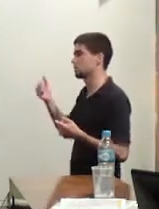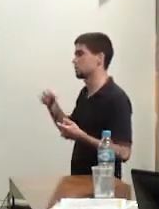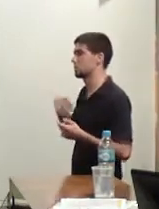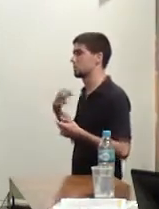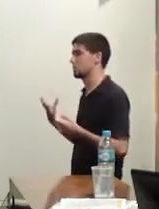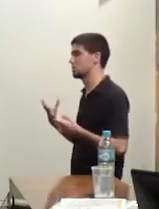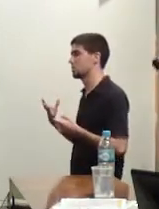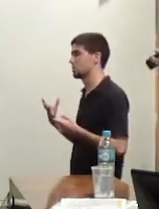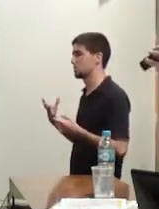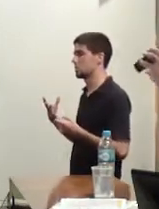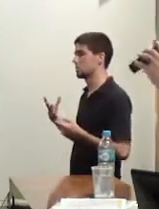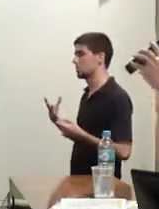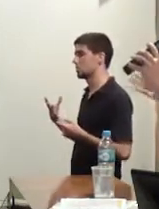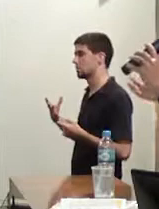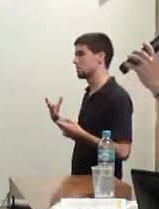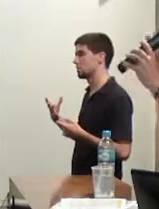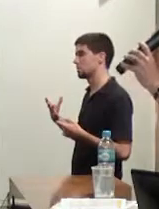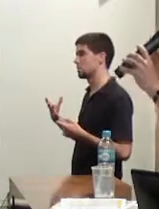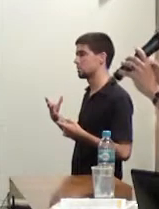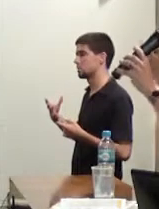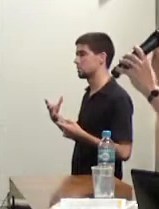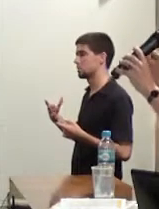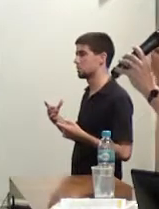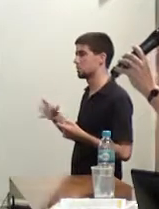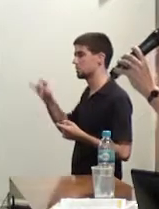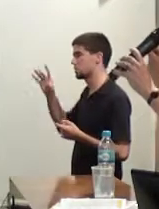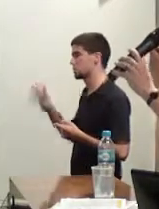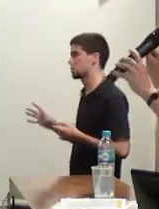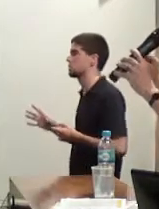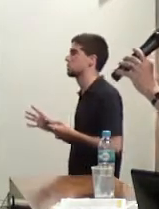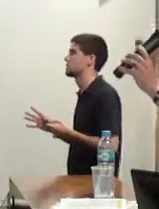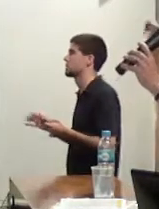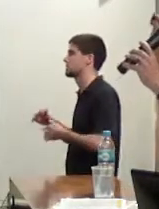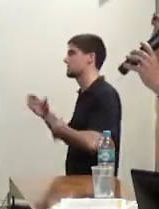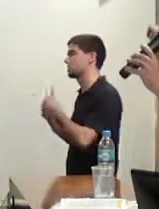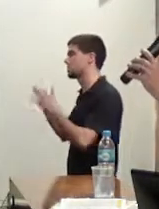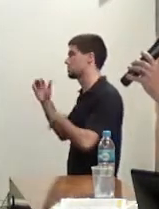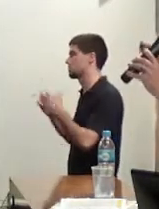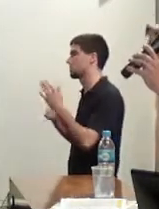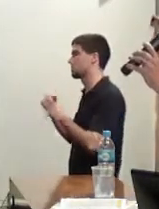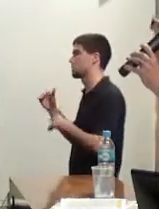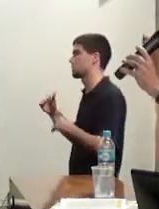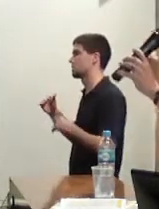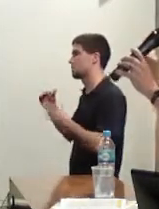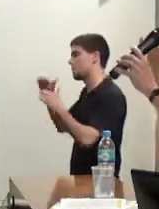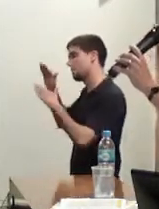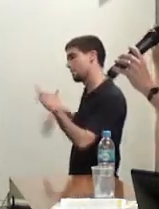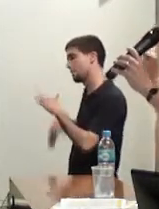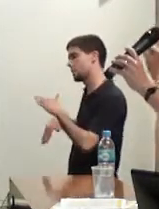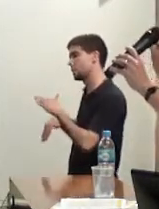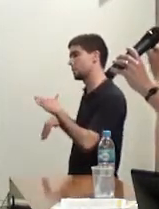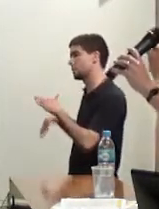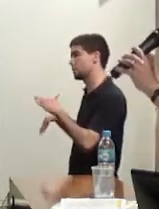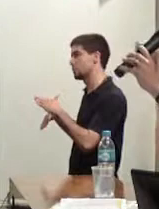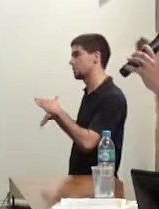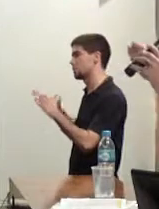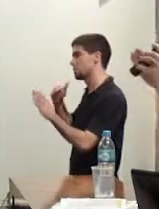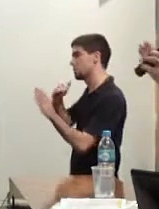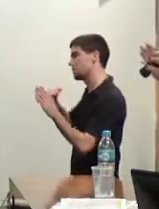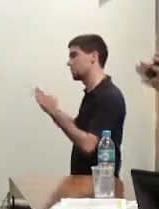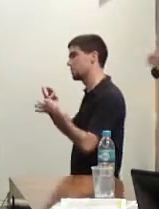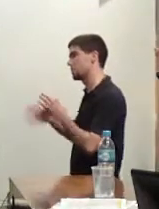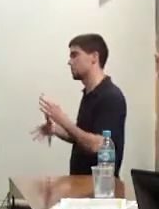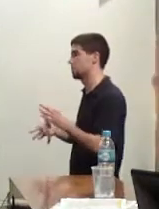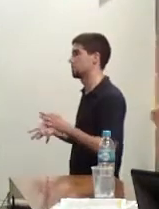años de mandato del gobierno de Macri, solamente han hecho menos de medio kilómetro,